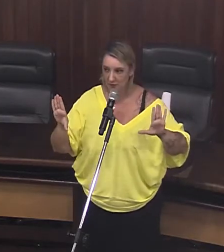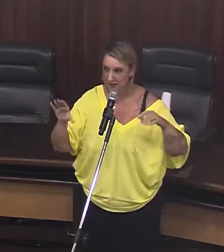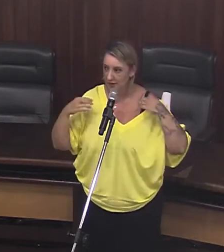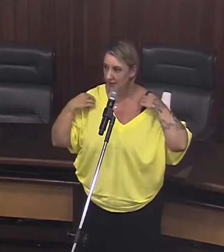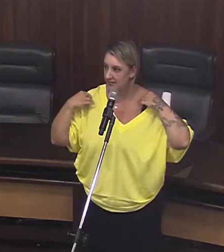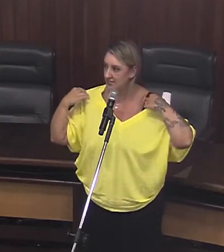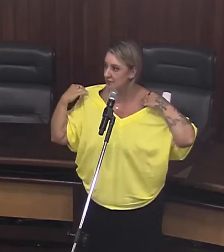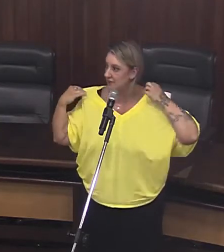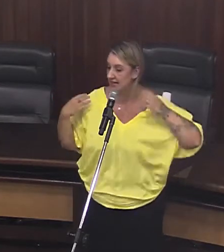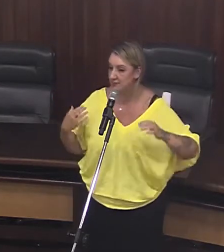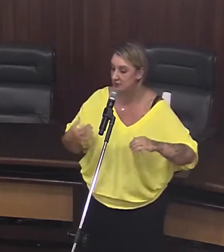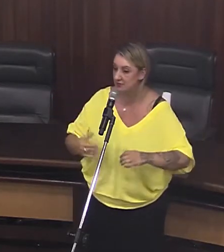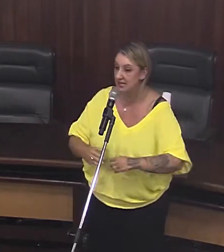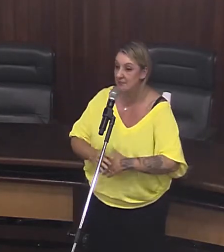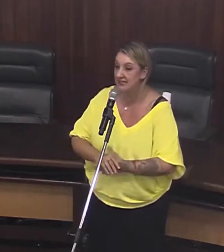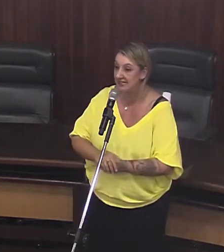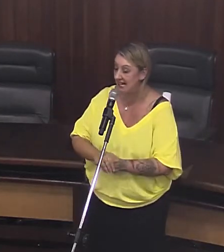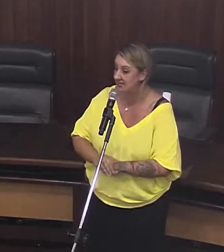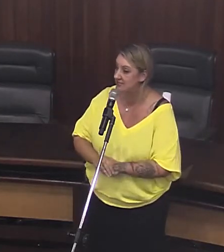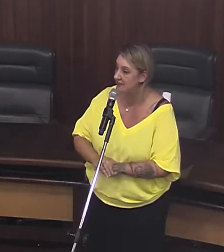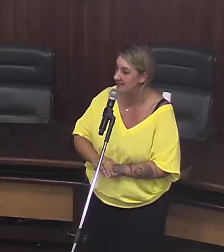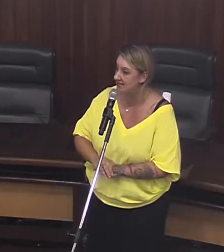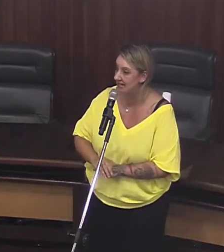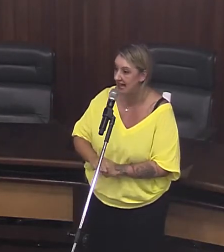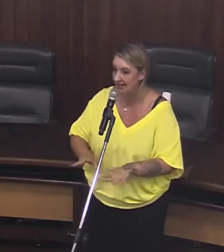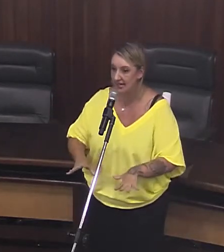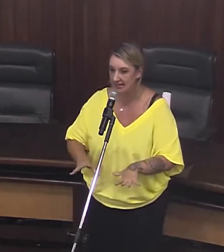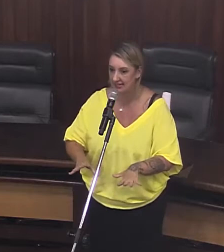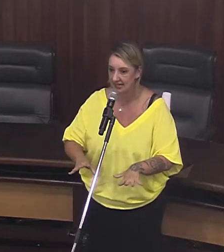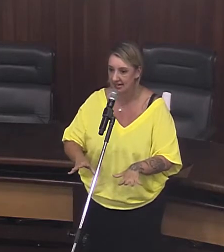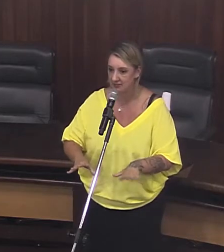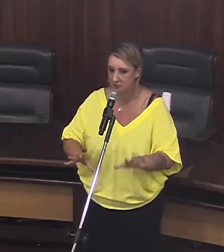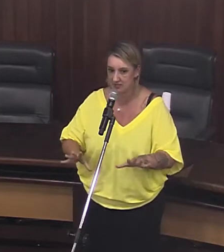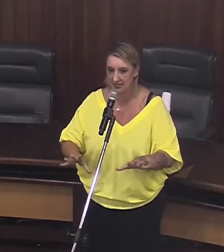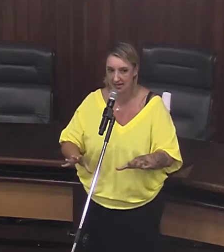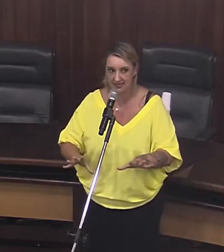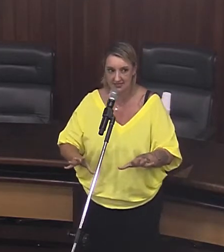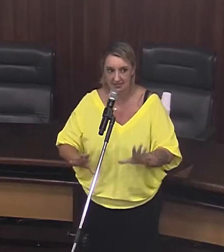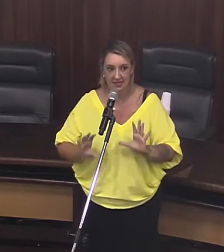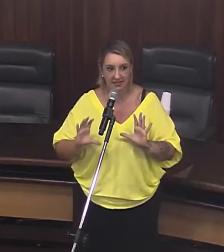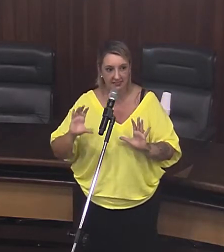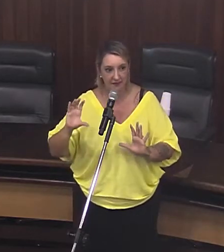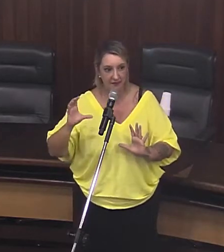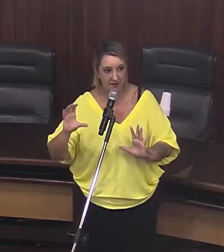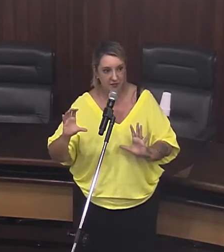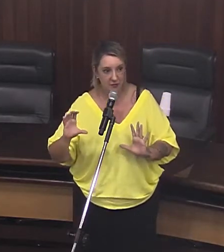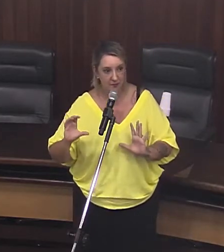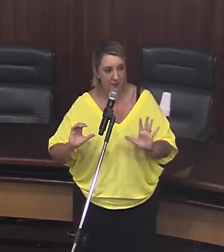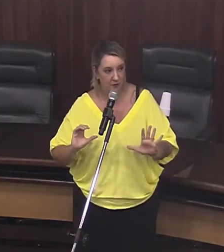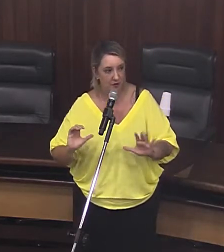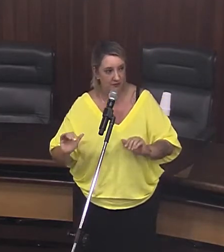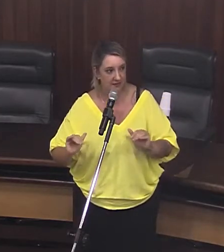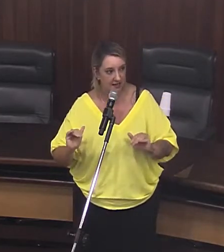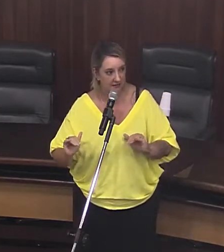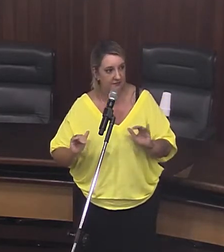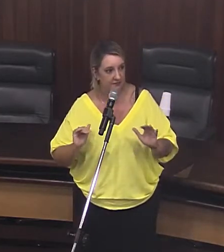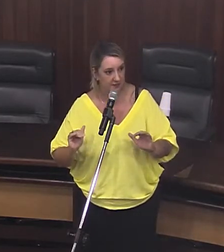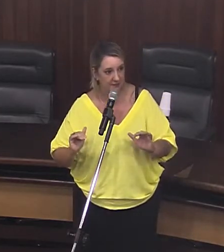Que aí vocês vão ver que as pessoas têm maneiras de fazer gagueira, né? Nos sinais. Então, fez um, pouco, tal. Vamos